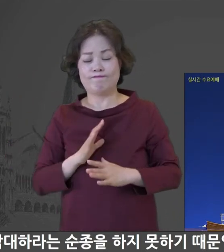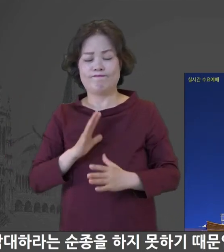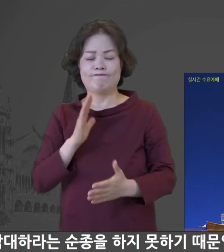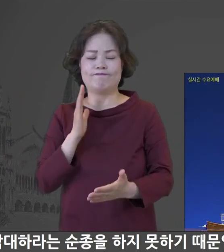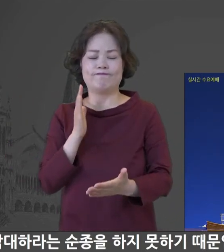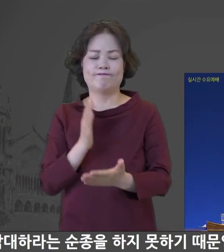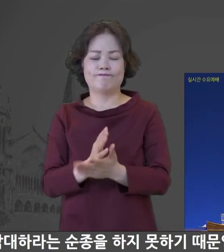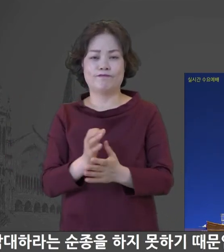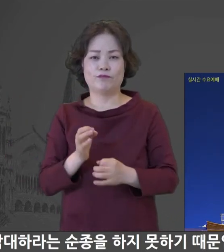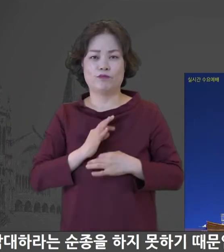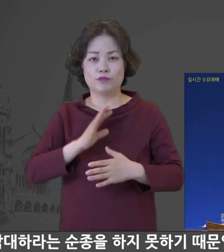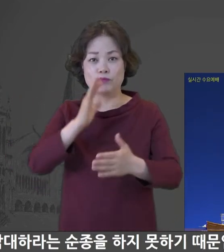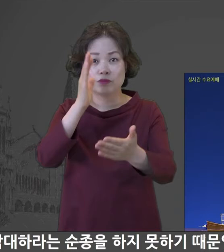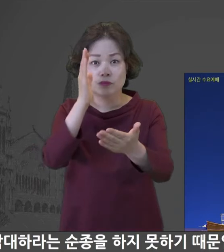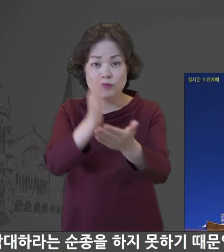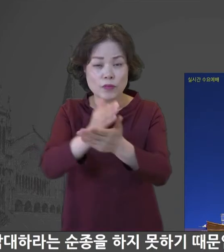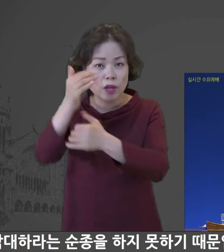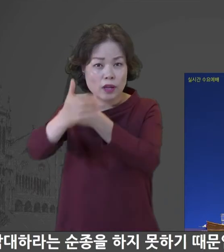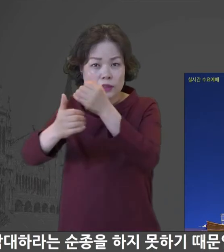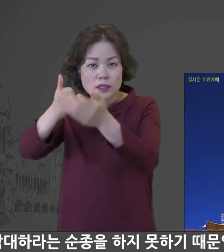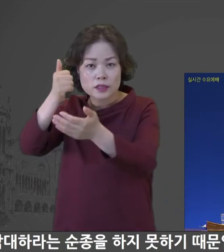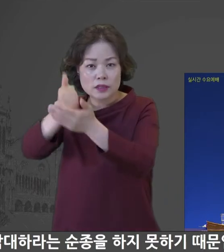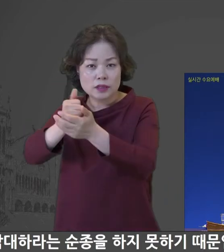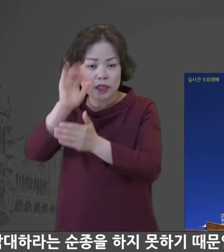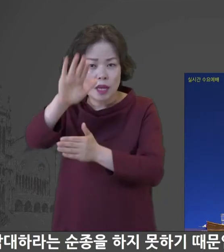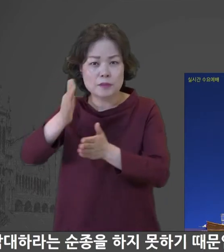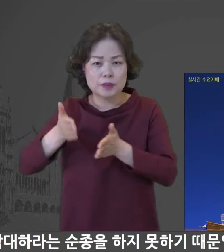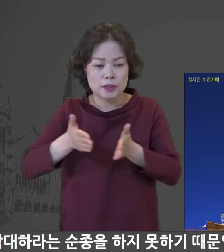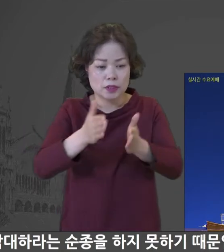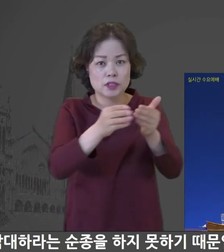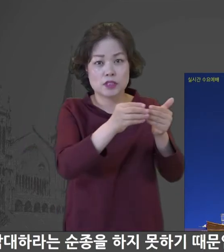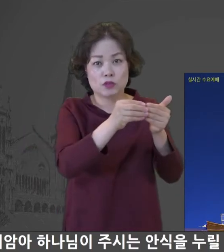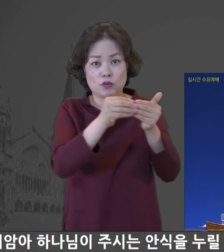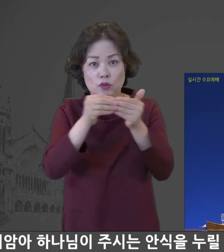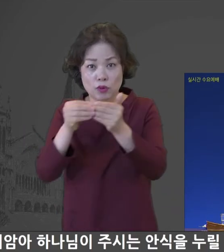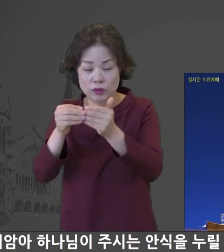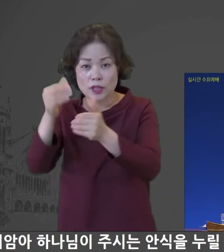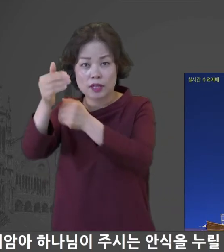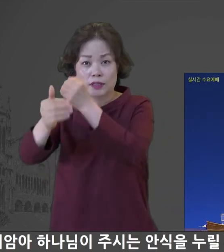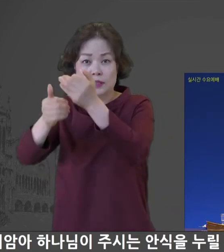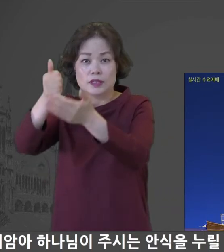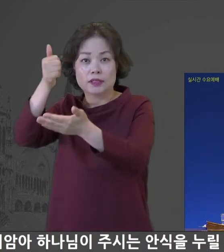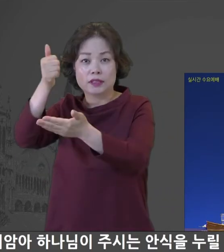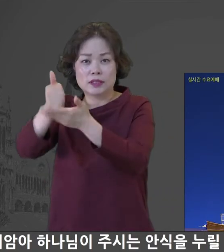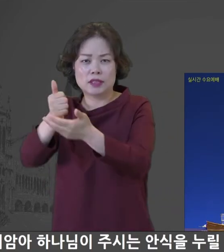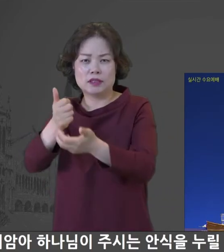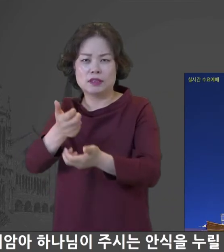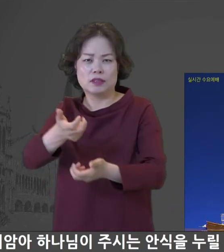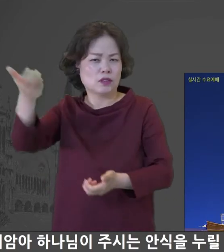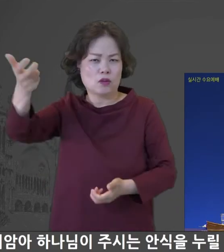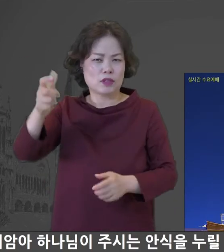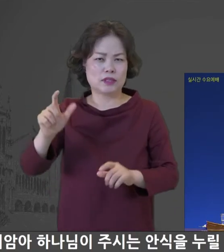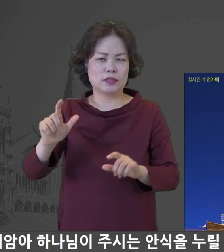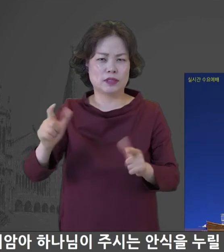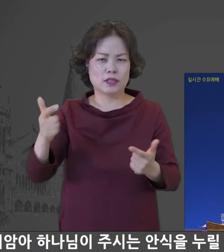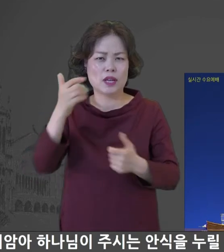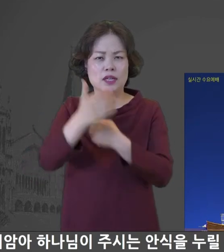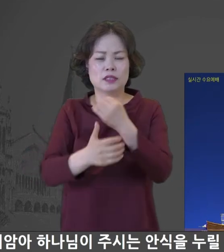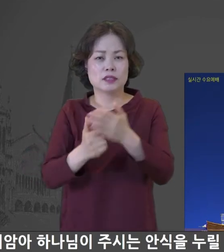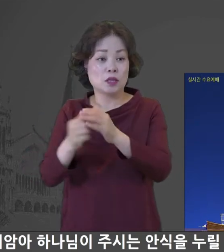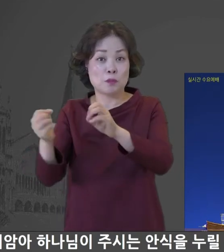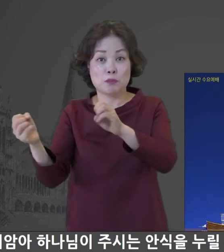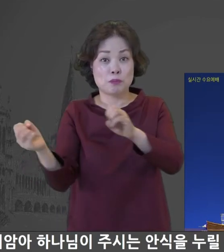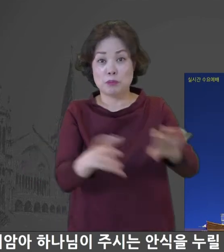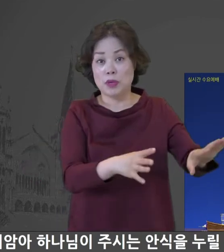말라, 놀라지 말라. 하나님께서 앞길을 인도하십니다. 그리고 하나님께서 떠나지 않습니다. 하나님께서